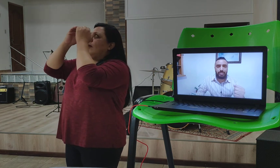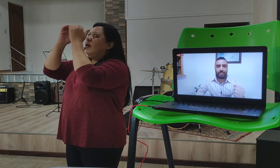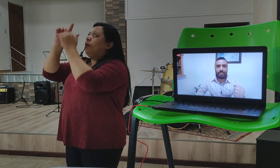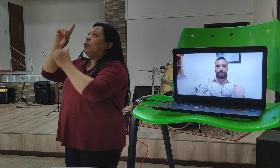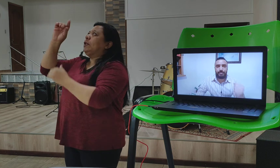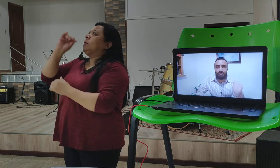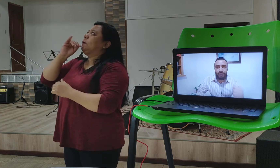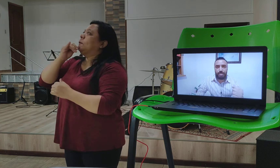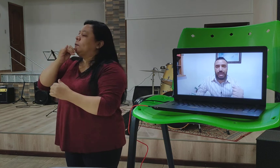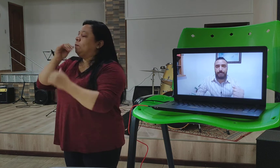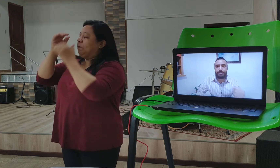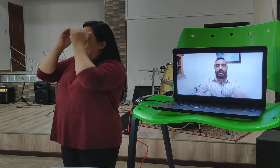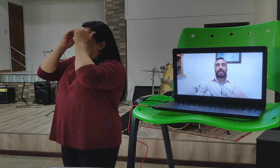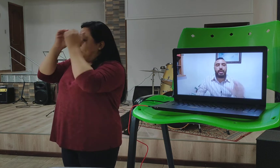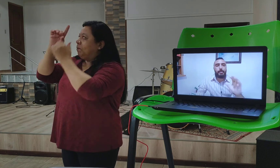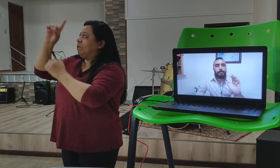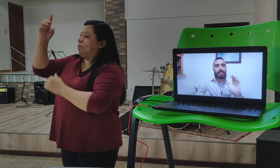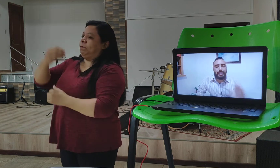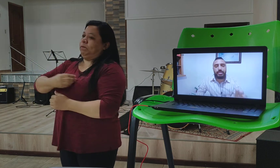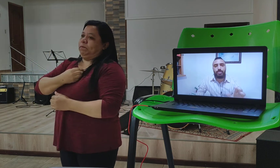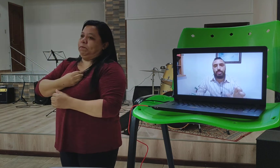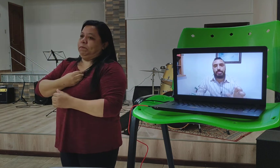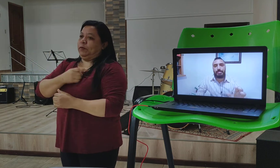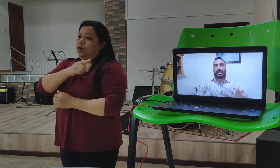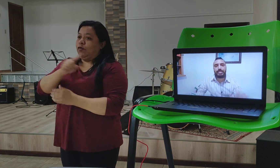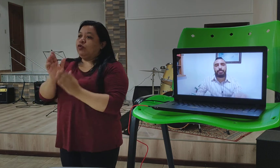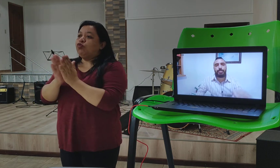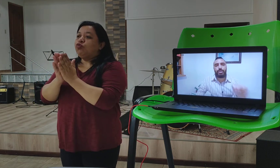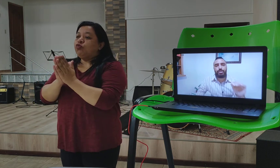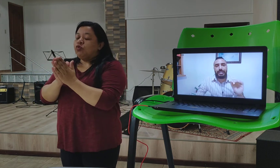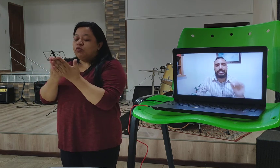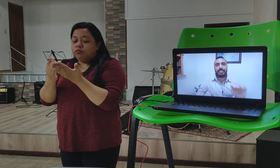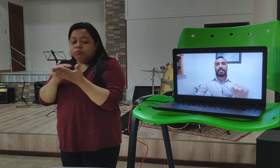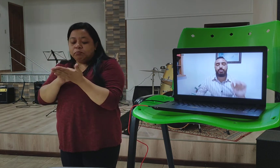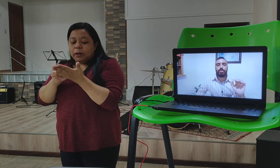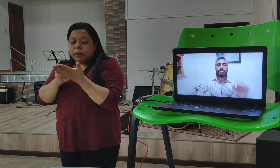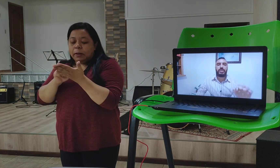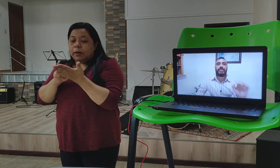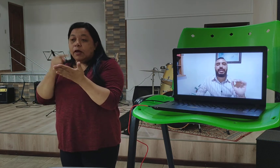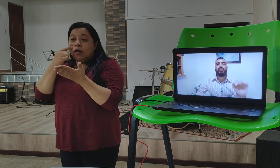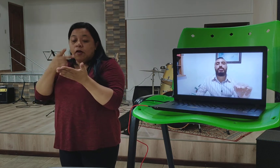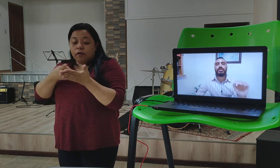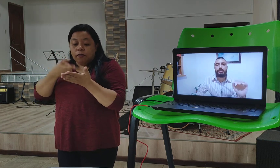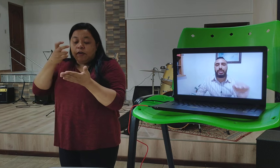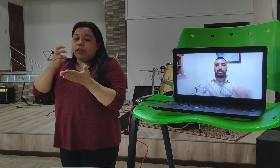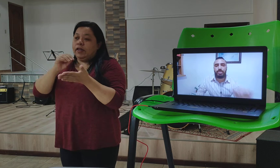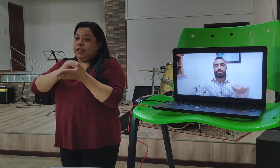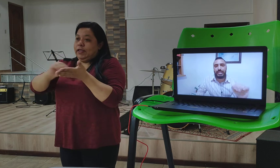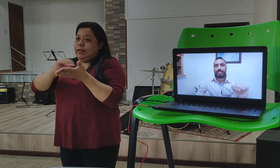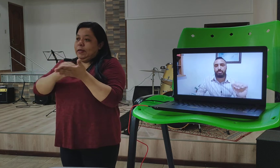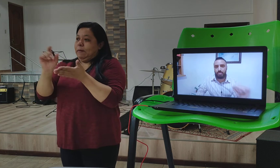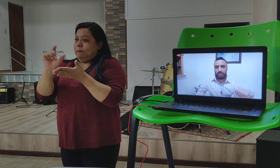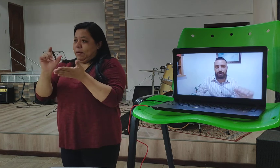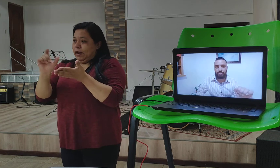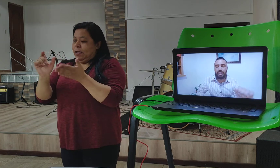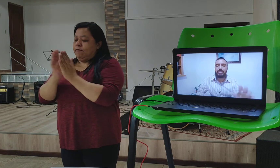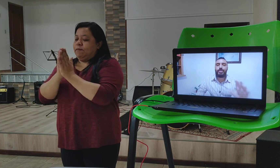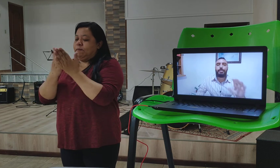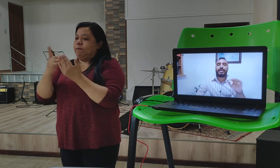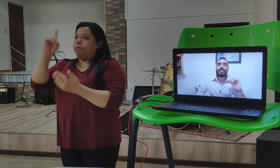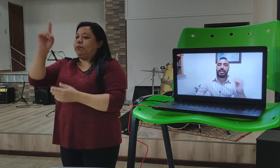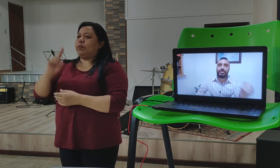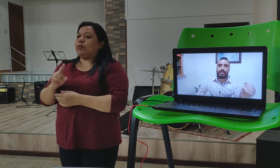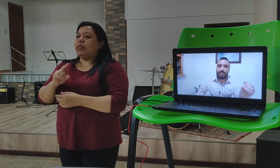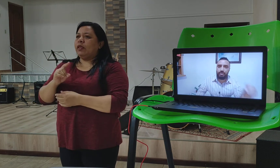de tristeza. Vamos lá? Permaneça com a sua Bíblia aberta, porque nós precisamos observar algumas expressões usadas no texto.